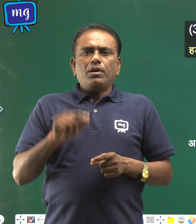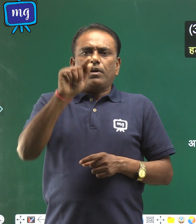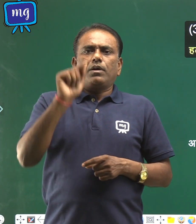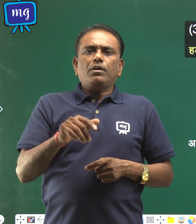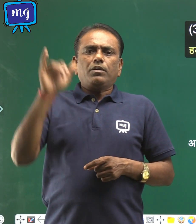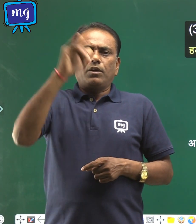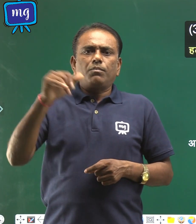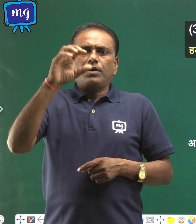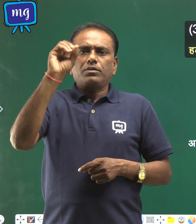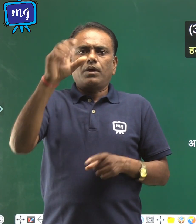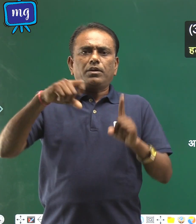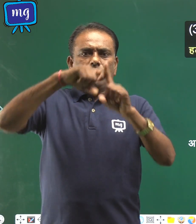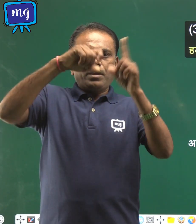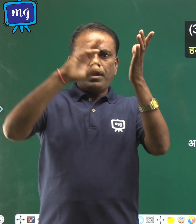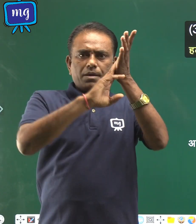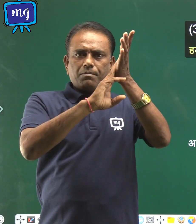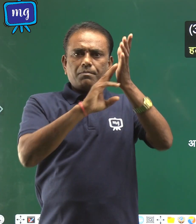अनुपात 60 किलोमीटर